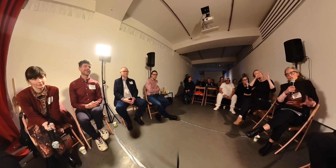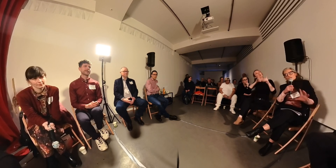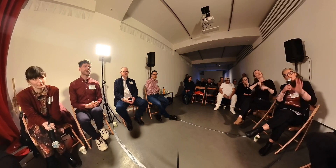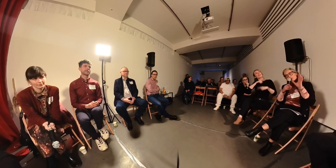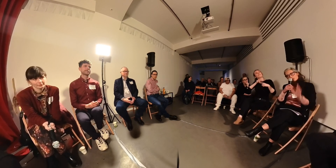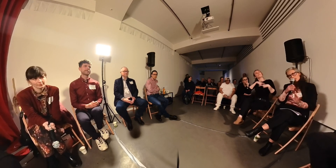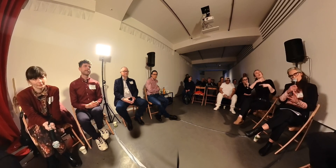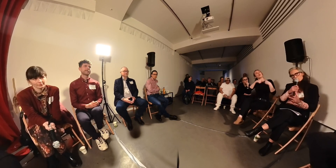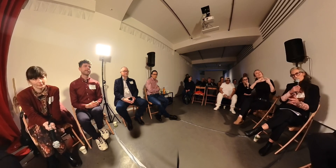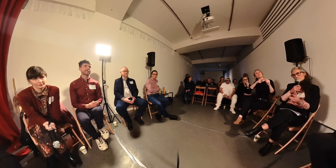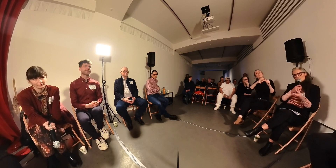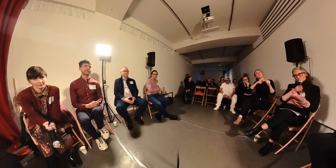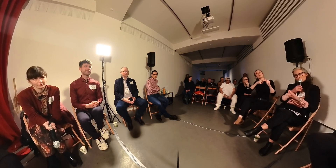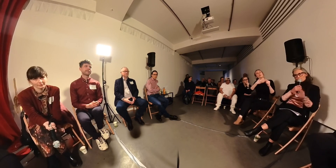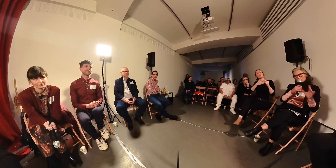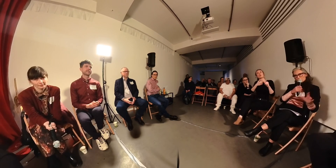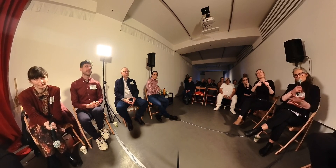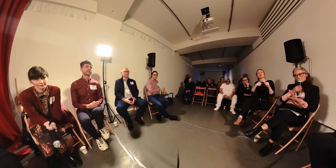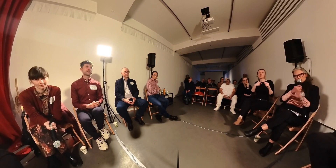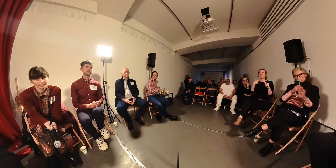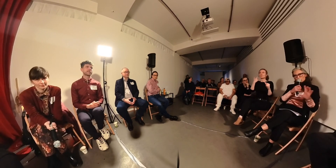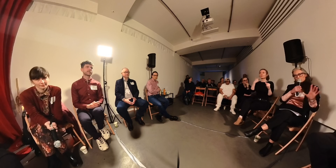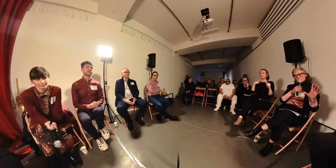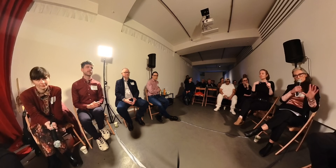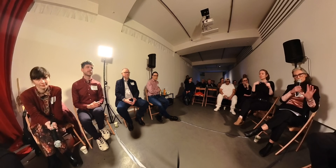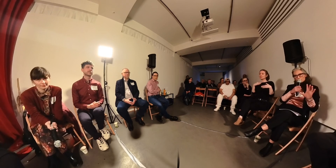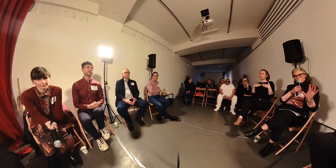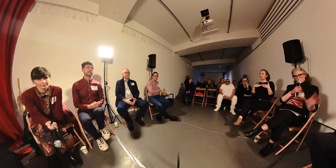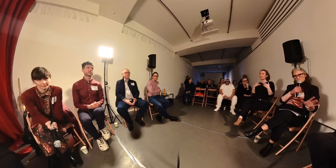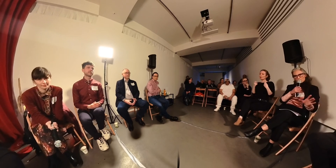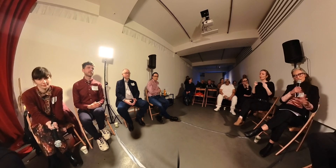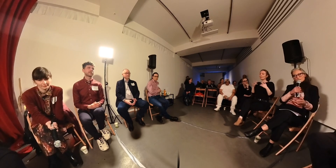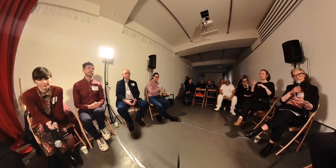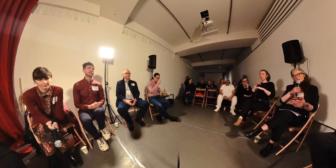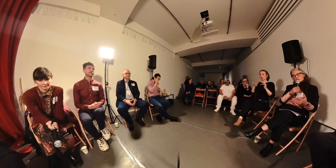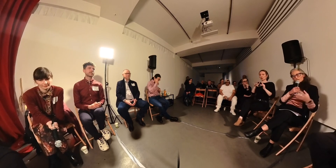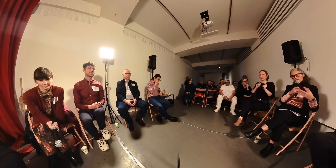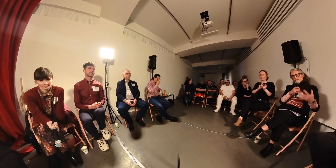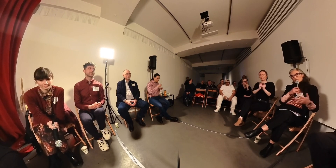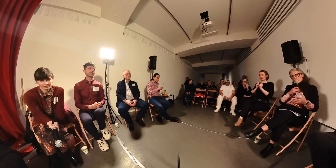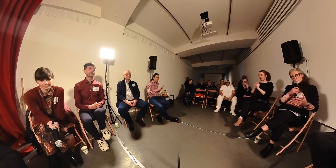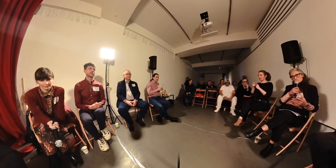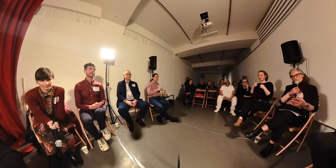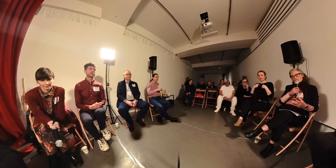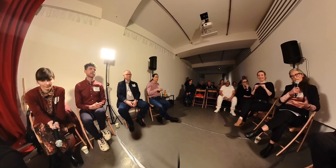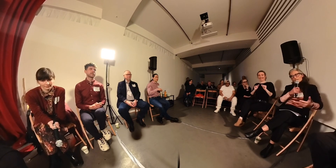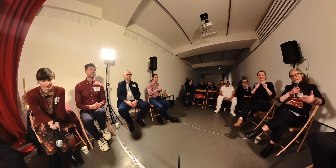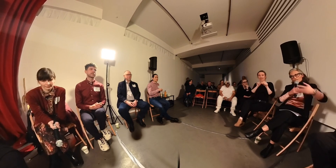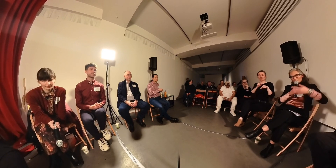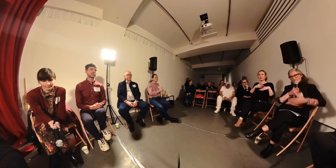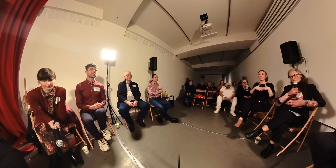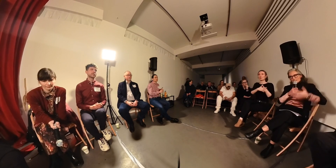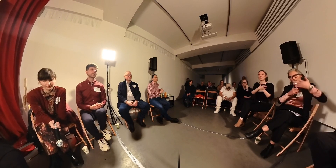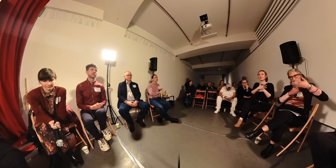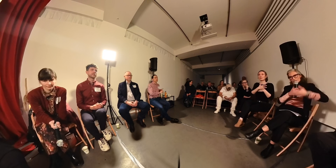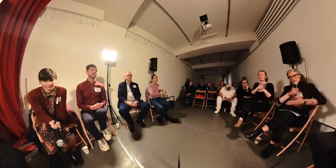vlastně tam jakoby řešila tu otázku toho, jak se člověk cítí v těch různých prostředích, vlastně jakože fyzický prostor a na to